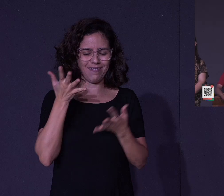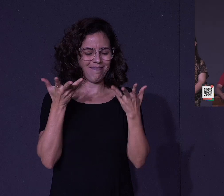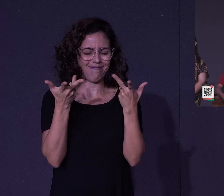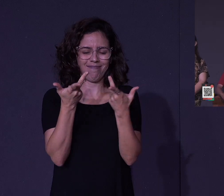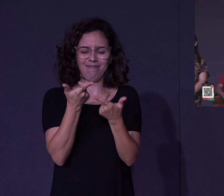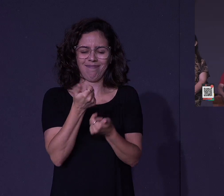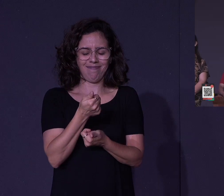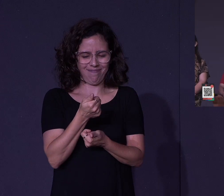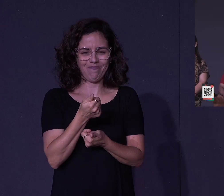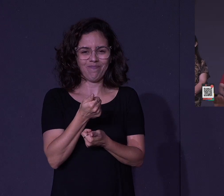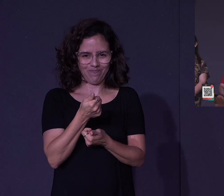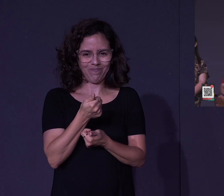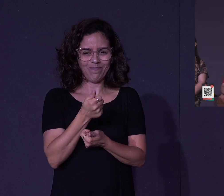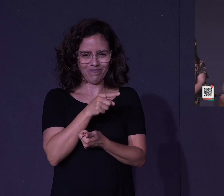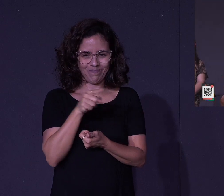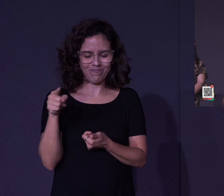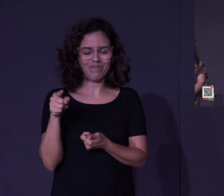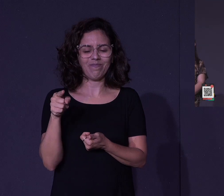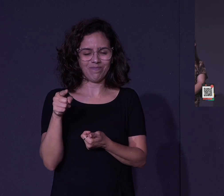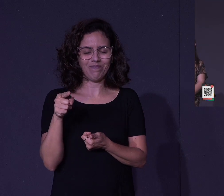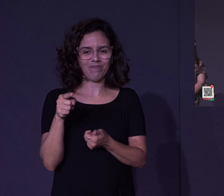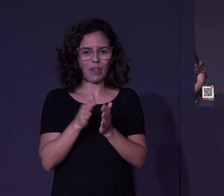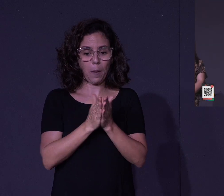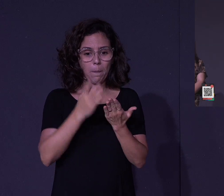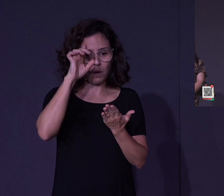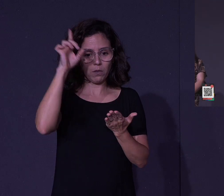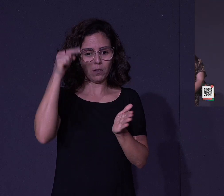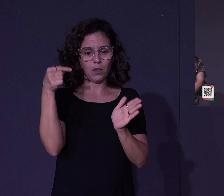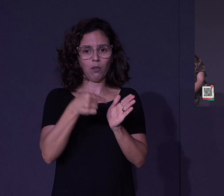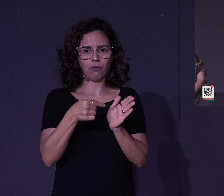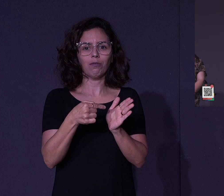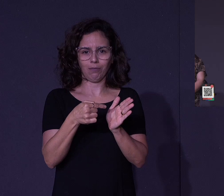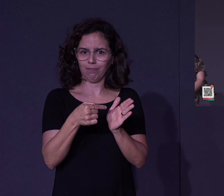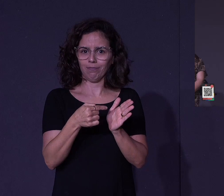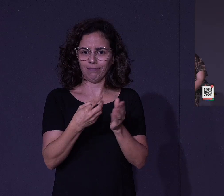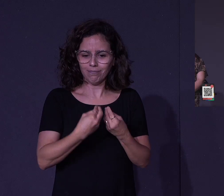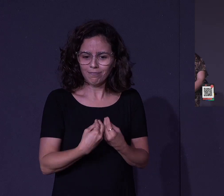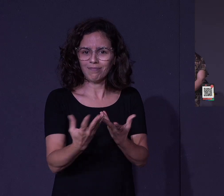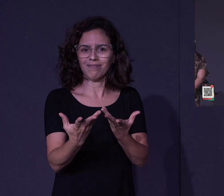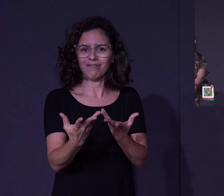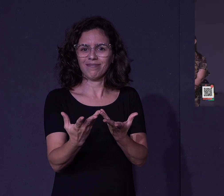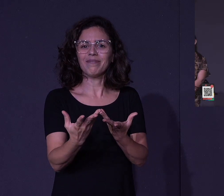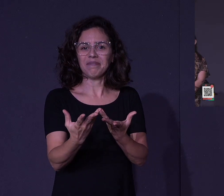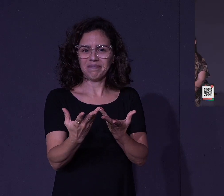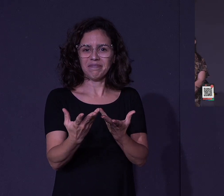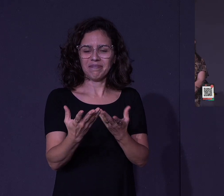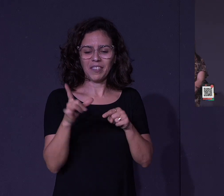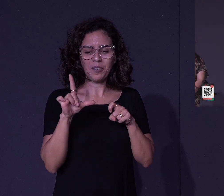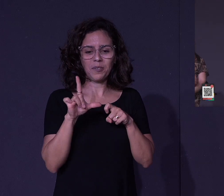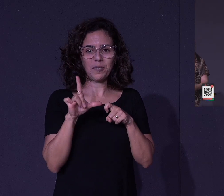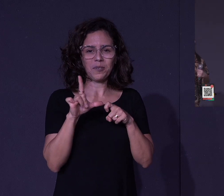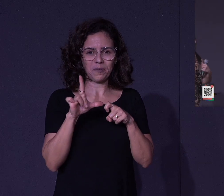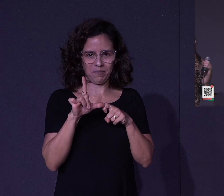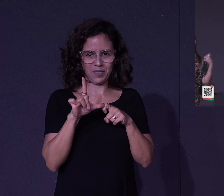crê? Amém. Lucas capítulo 7. Fiquem aqui, por favor. Lucas capítulo 7, eu quero ler